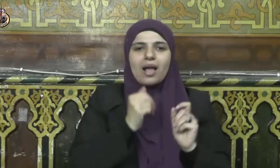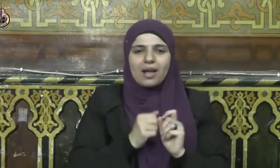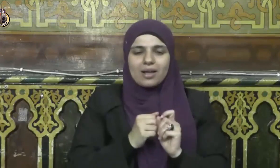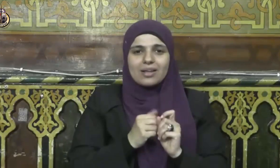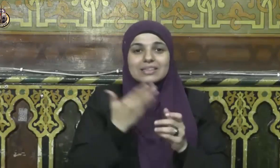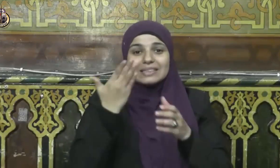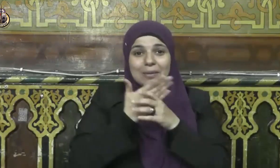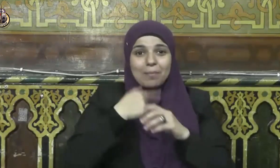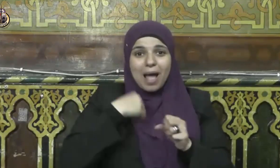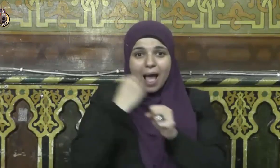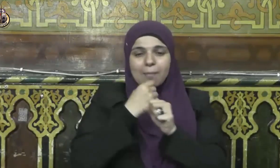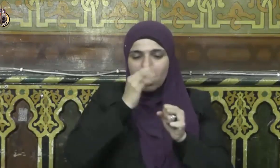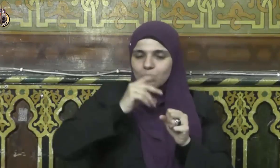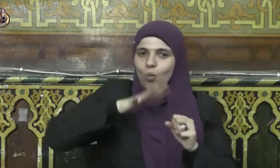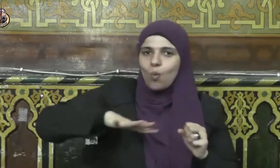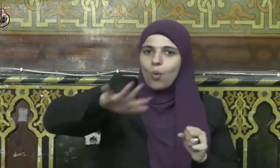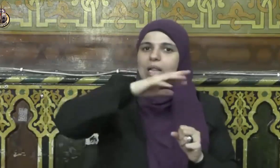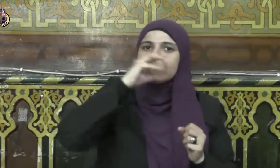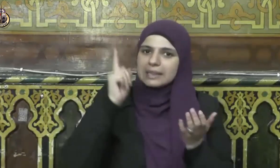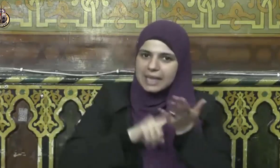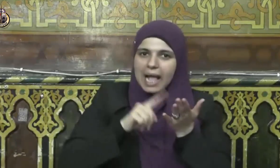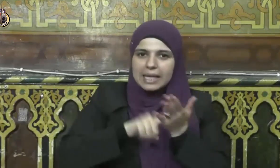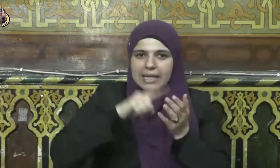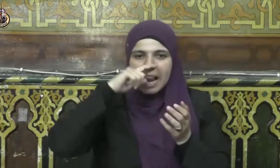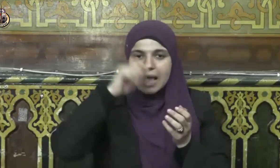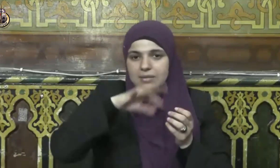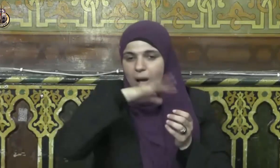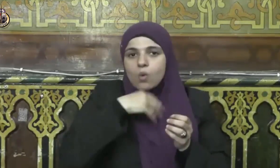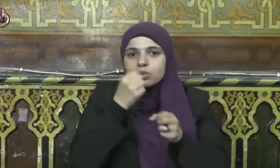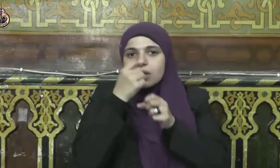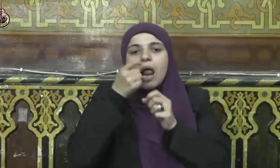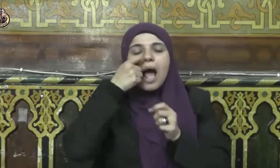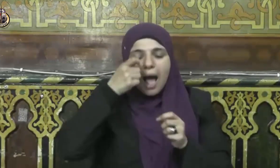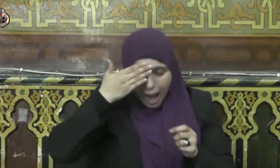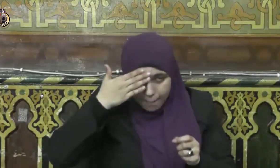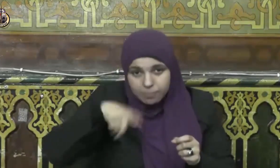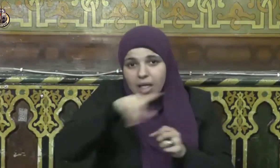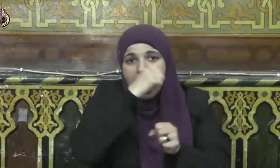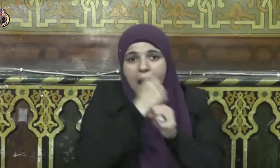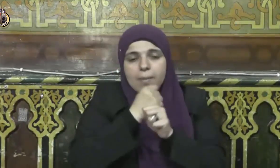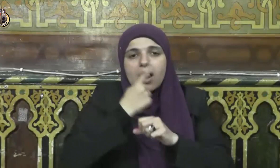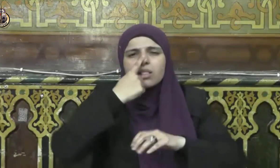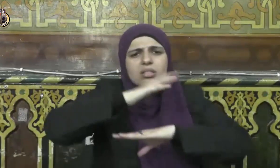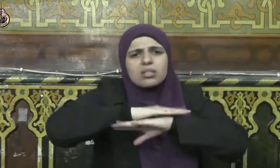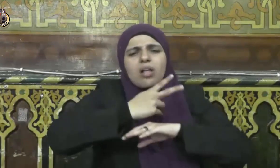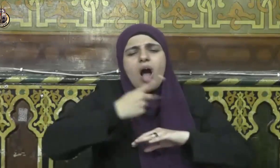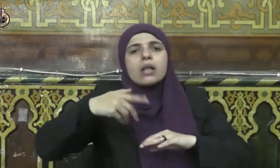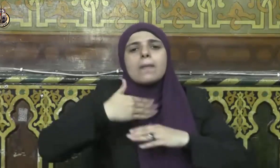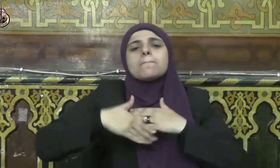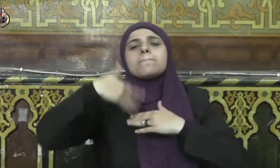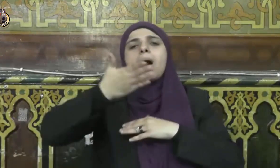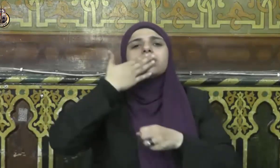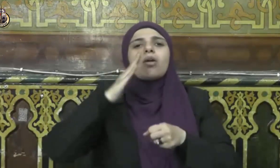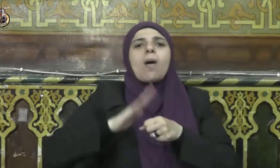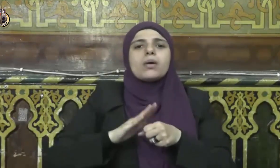ومنك. على أننا نؤكد أن مواظبة العبد على فعل الطاعات بعد